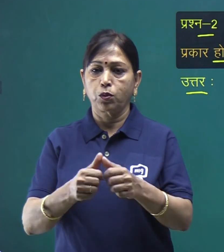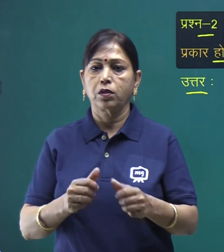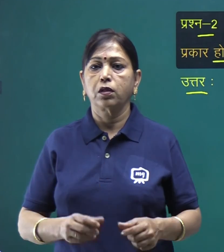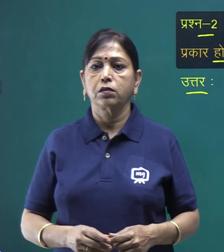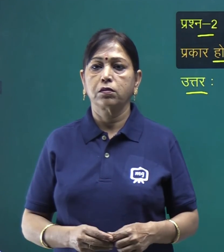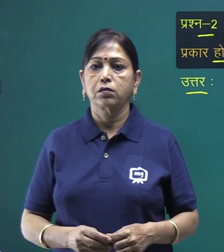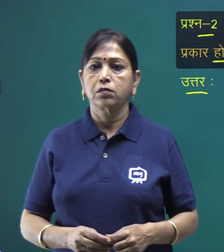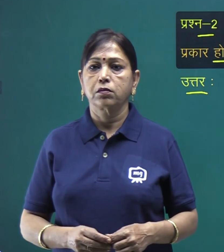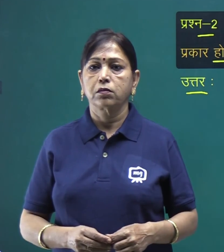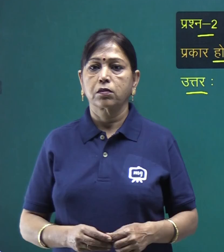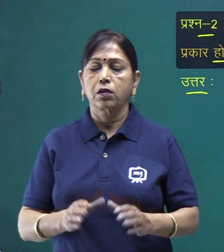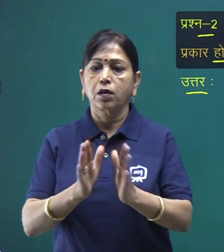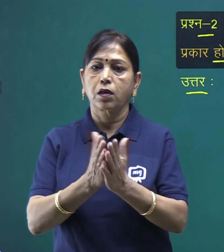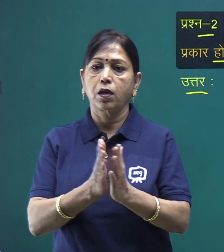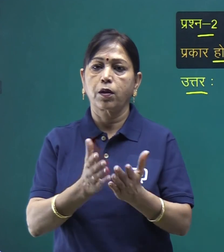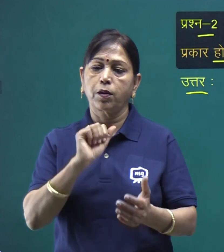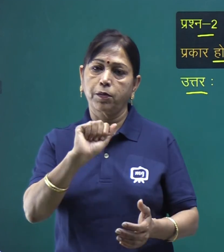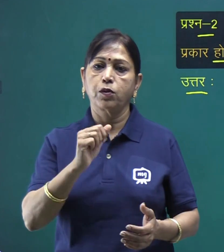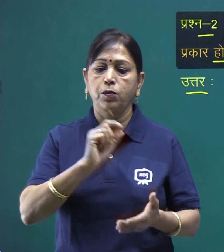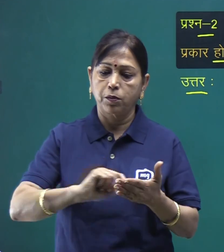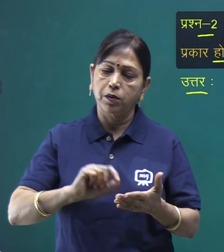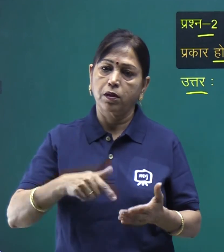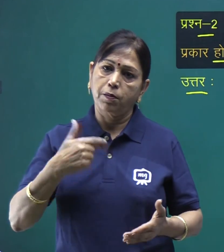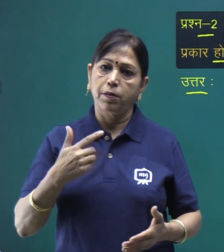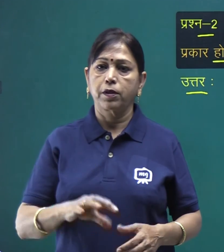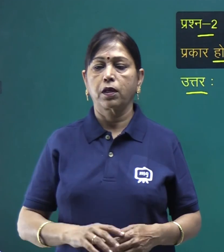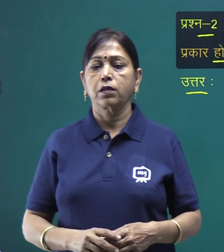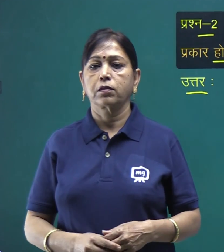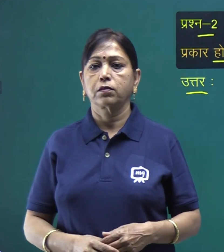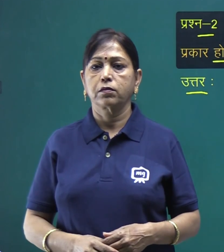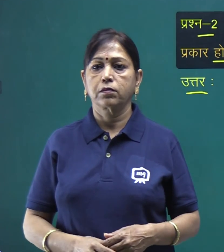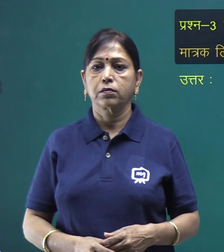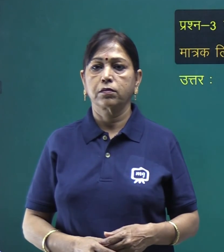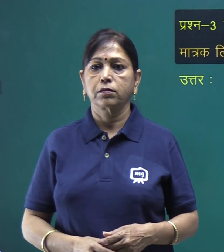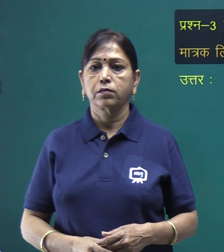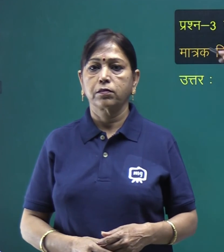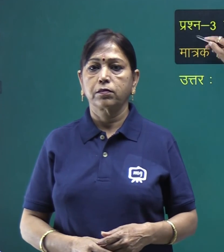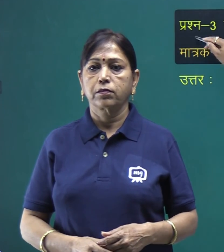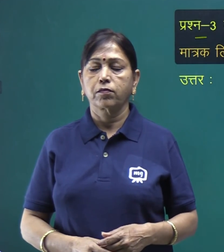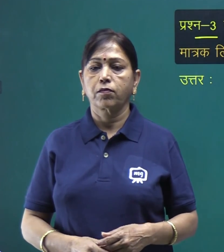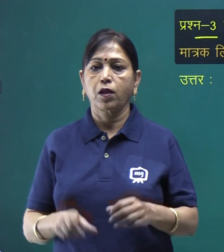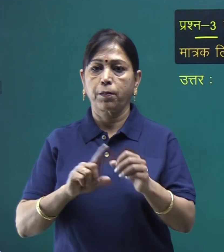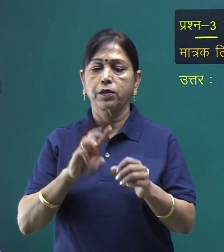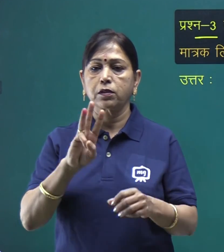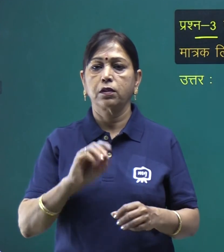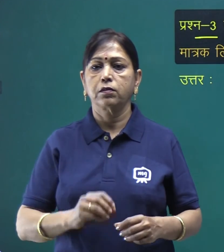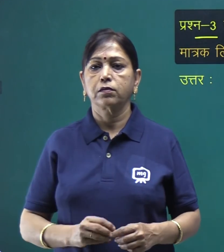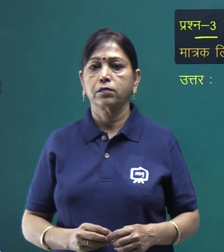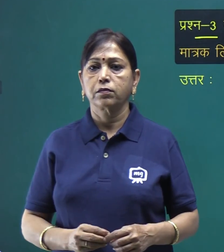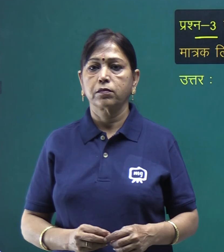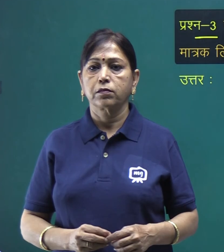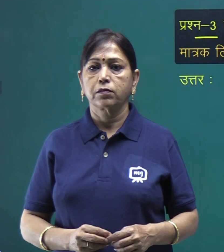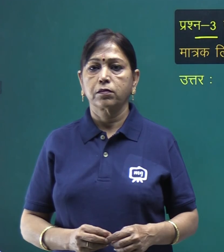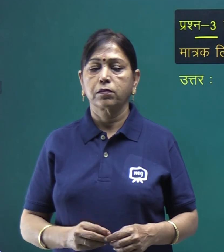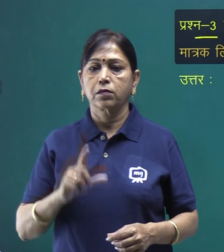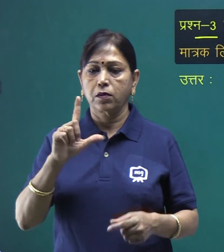उत्तर अपनी नोटबुक में स्वयं लिखेंगे। प्रश्न 3,